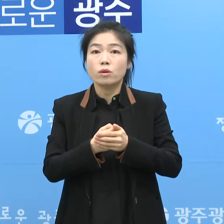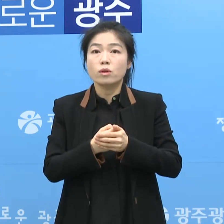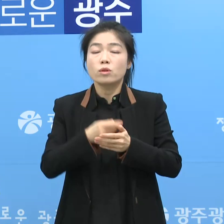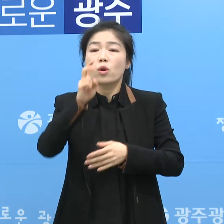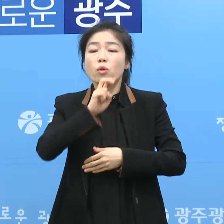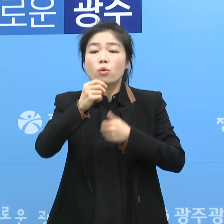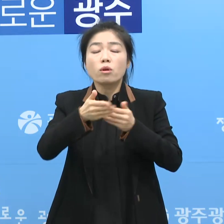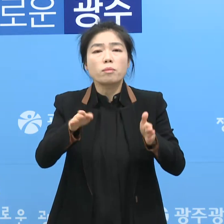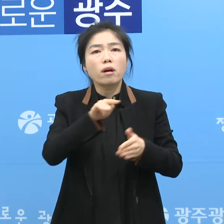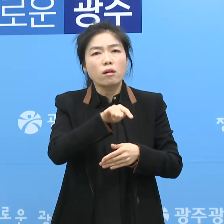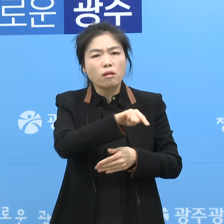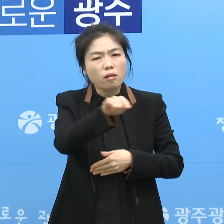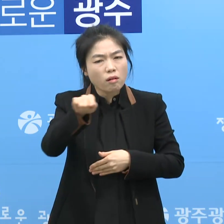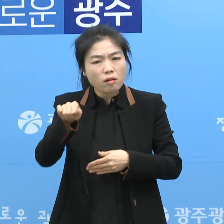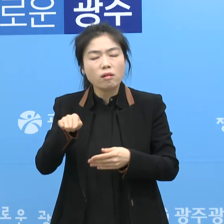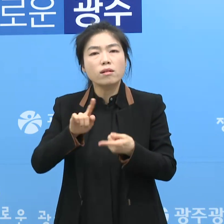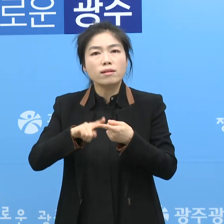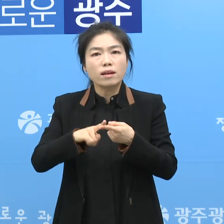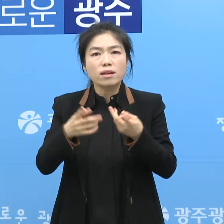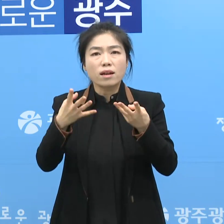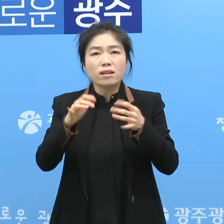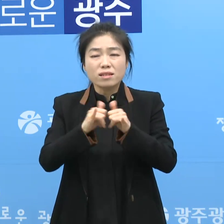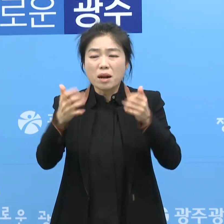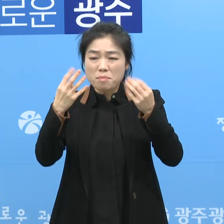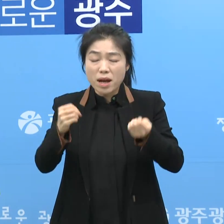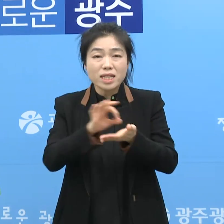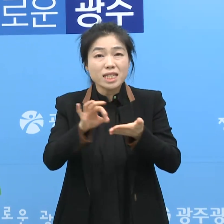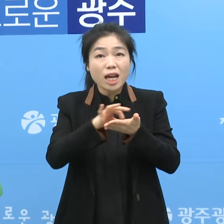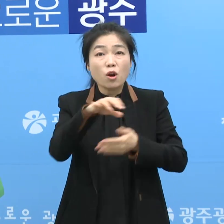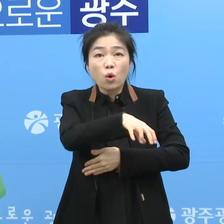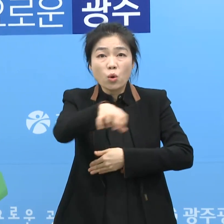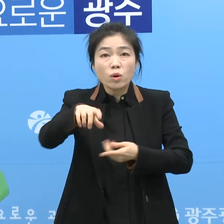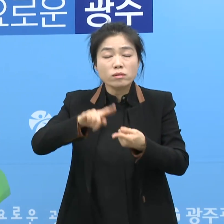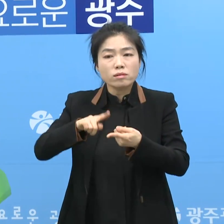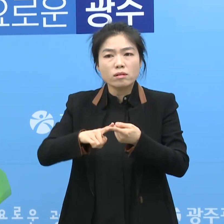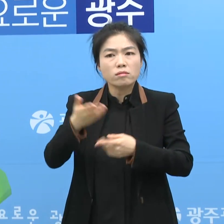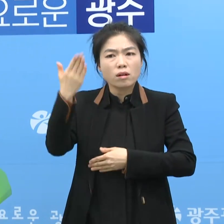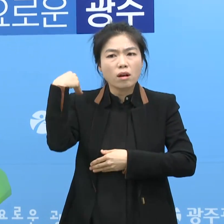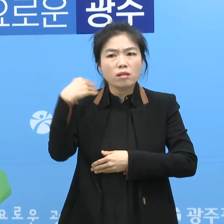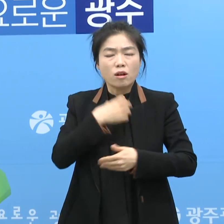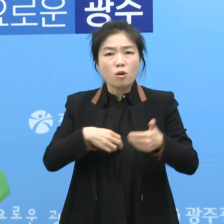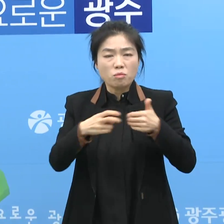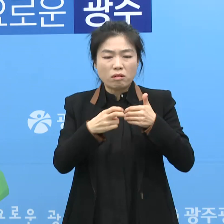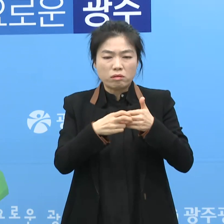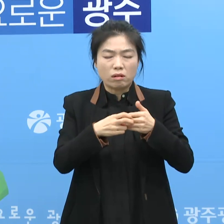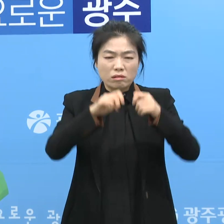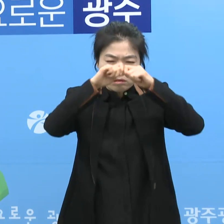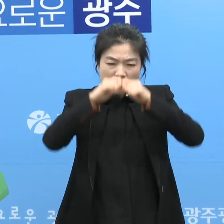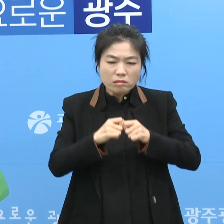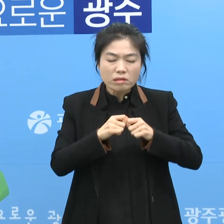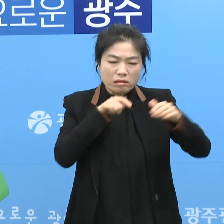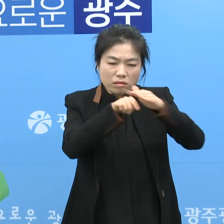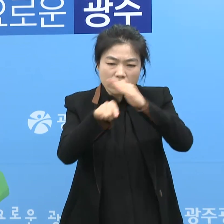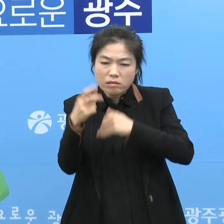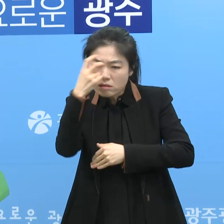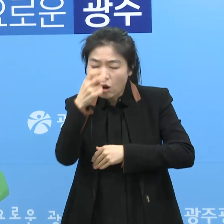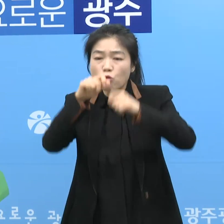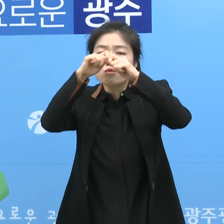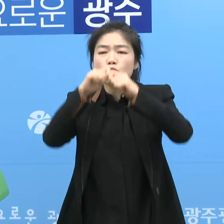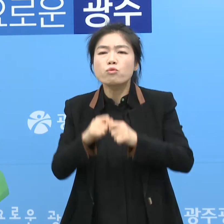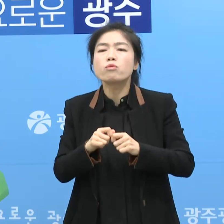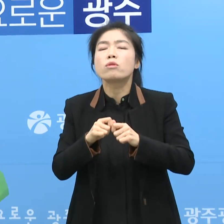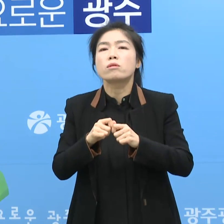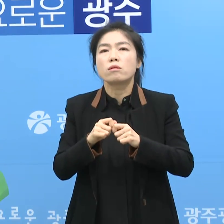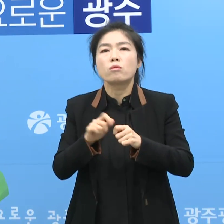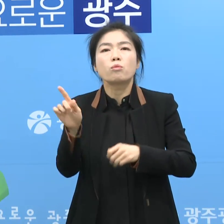PC방이나 노래방 같은 곳들 위주로 해서 다중이용시설 관련해서 그때 뭐 이렇게 보건소에서 나가갖고 일일이 점검하겠다라고 했는데 좀그 구체적으로 말씀을